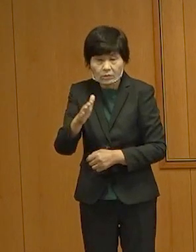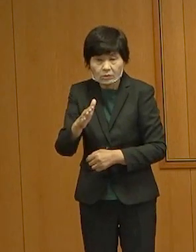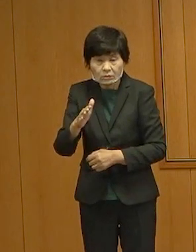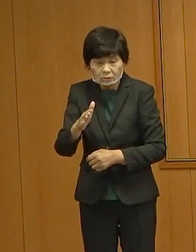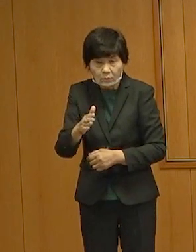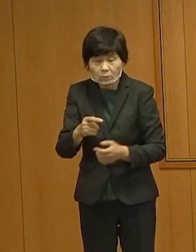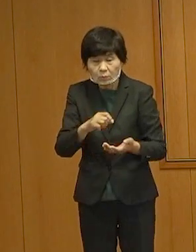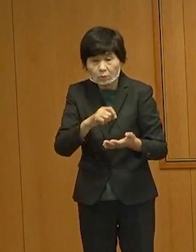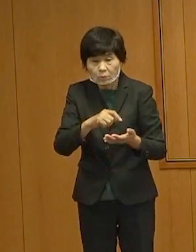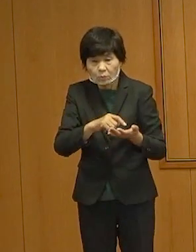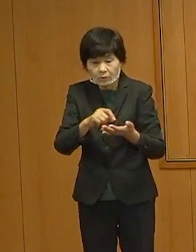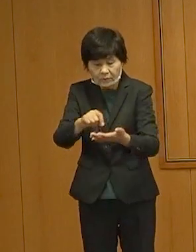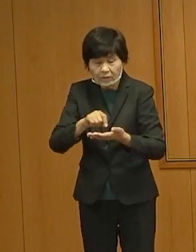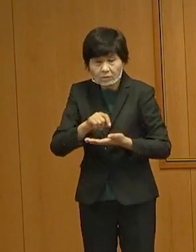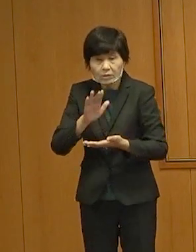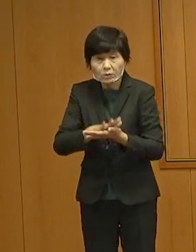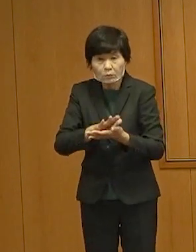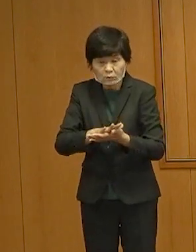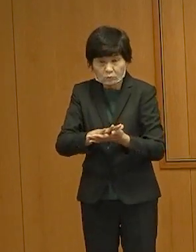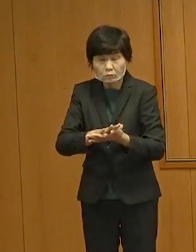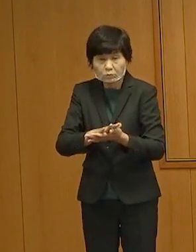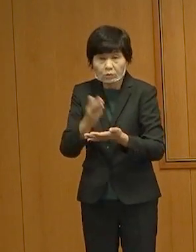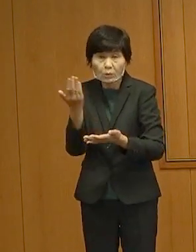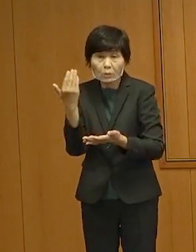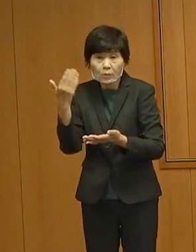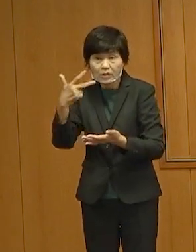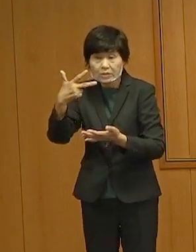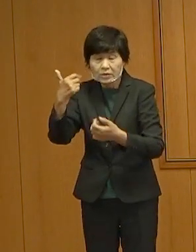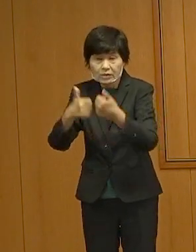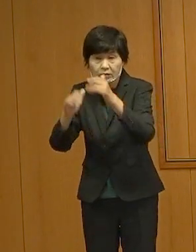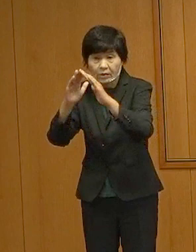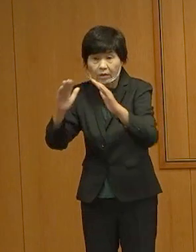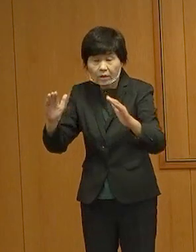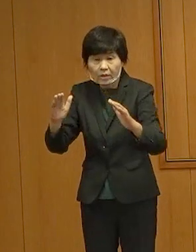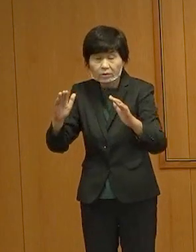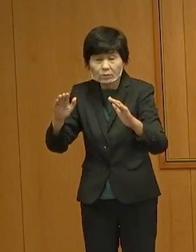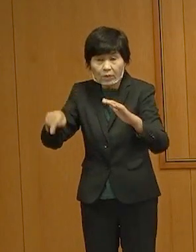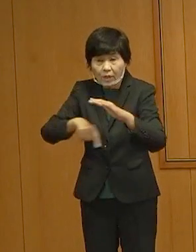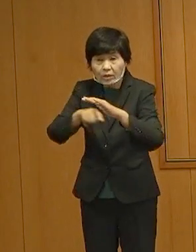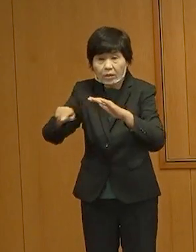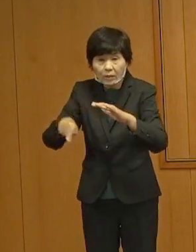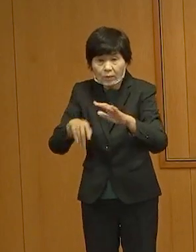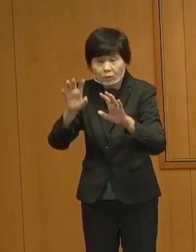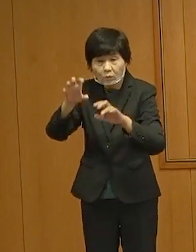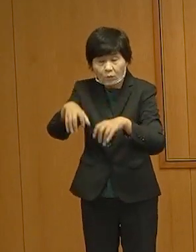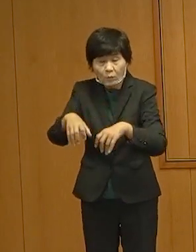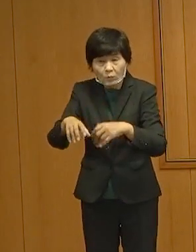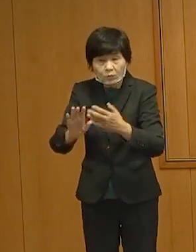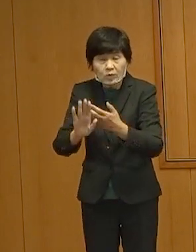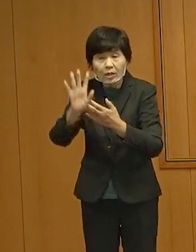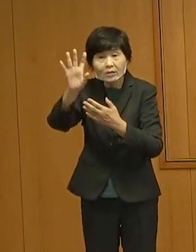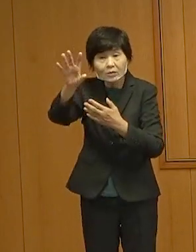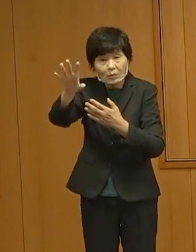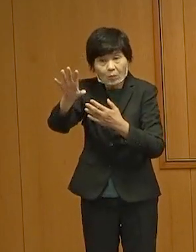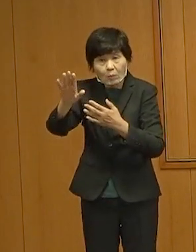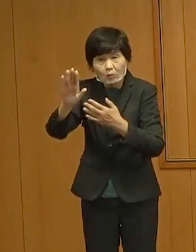で、先日、市議会の方でもですね、この、まあ、動物園の将来像について、どういうふうに、